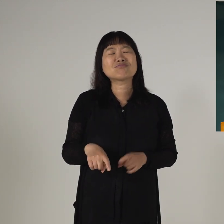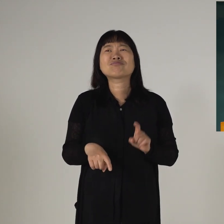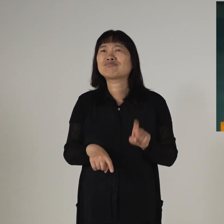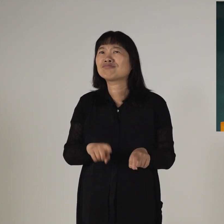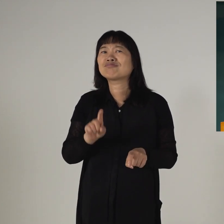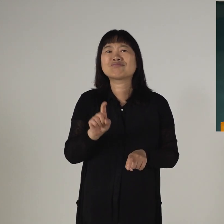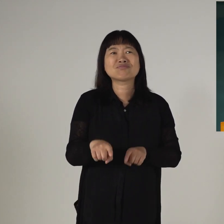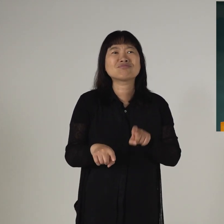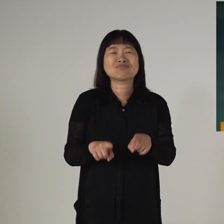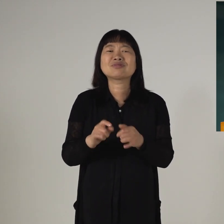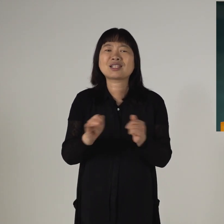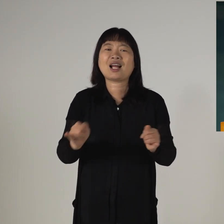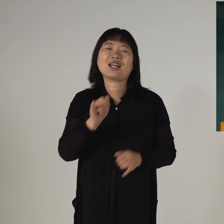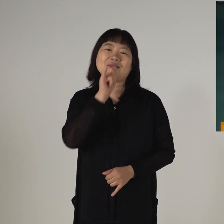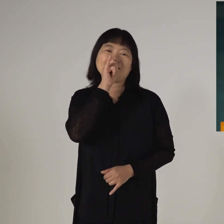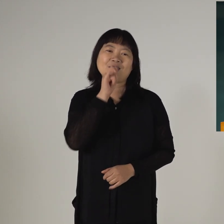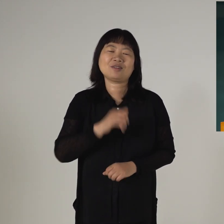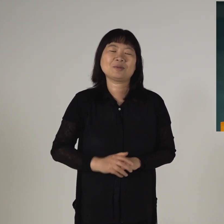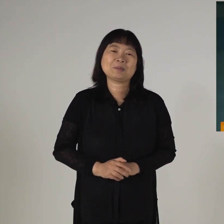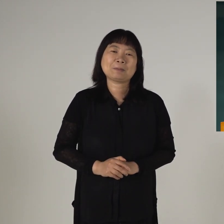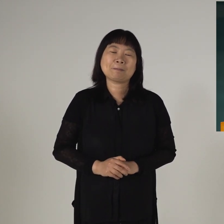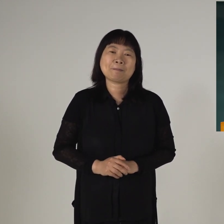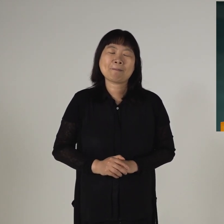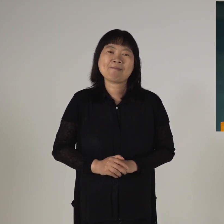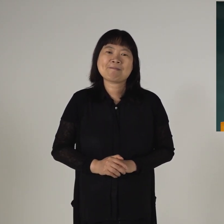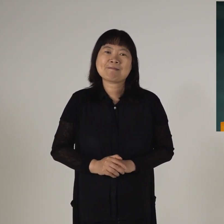따라만 오는 사람이 있어요.